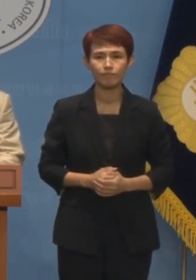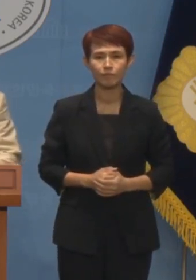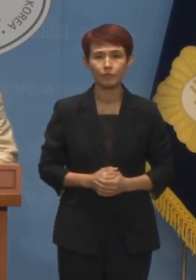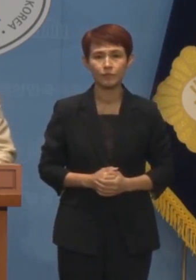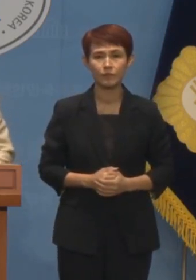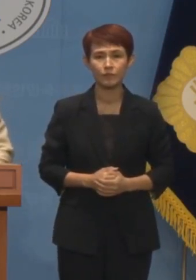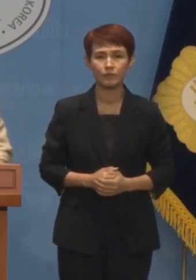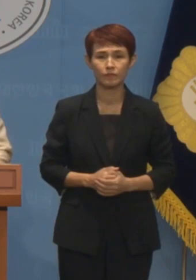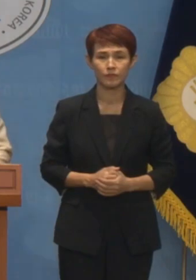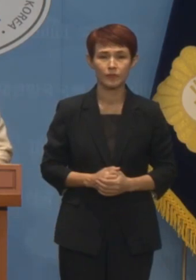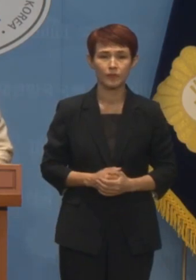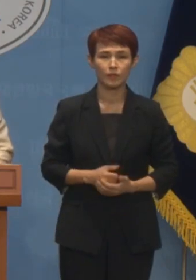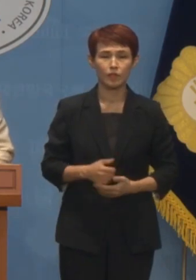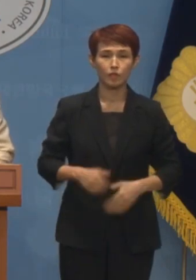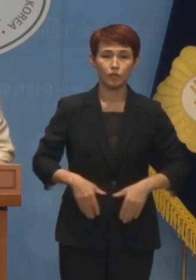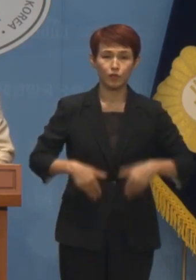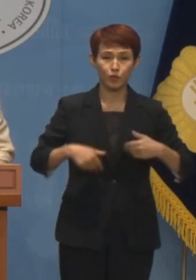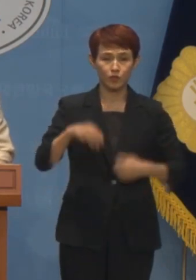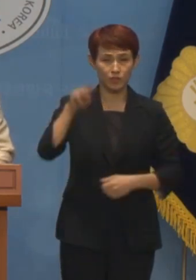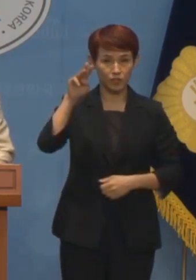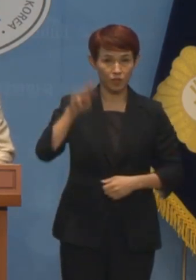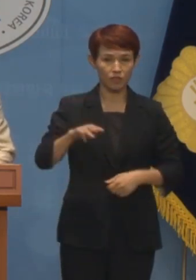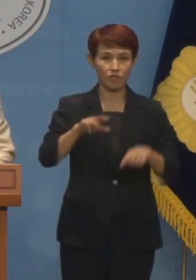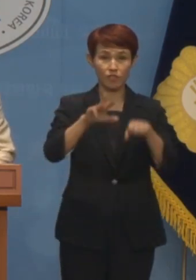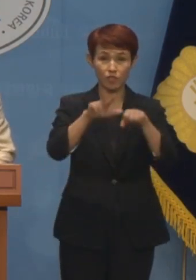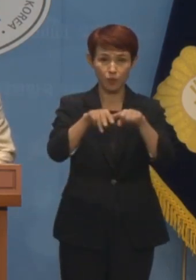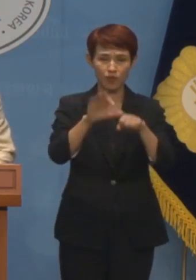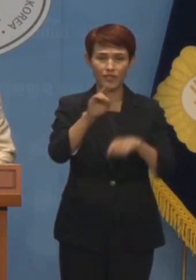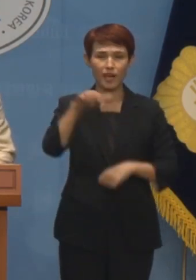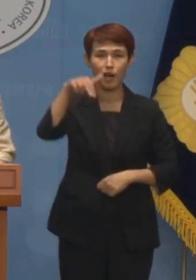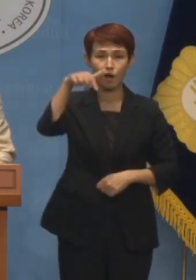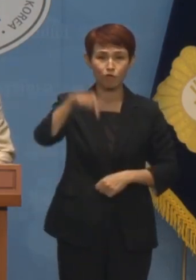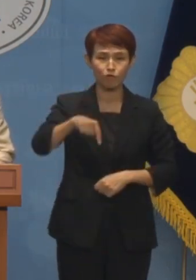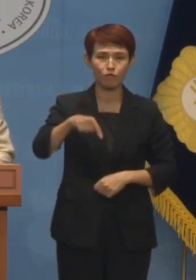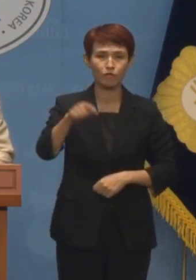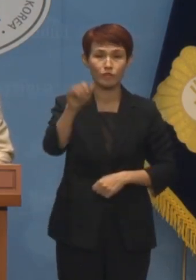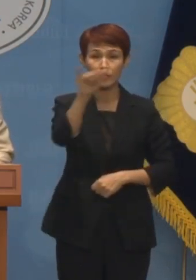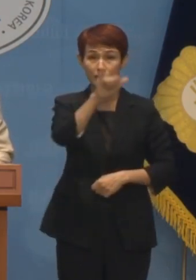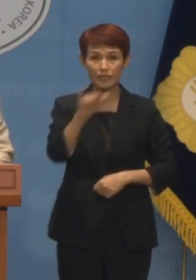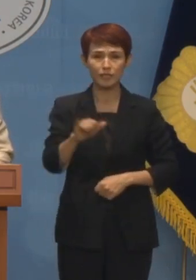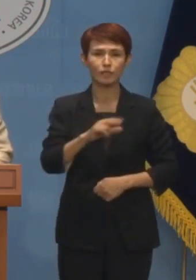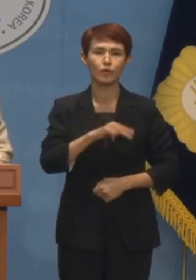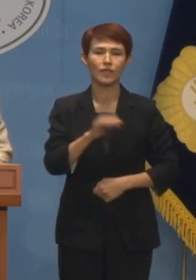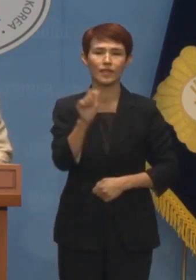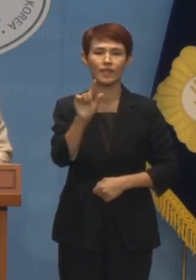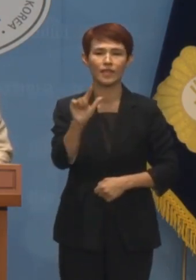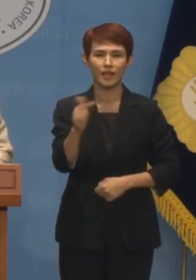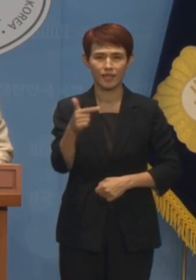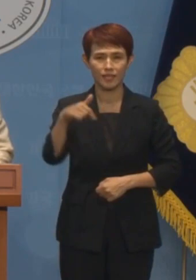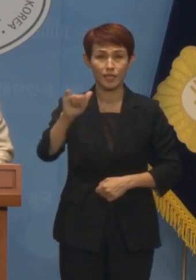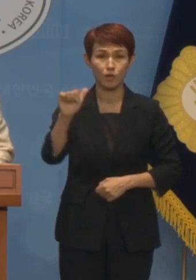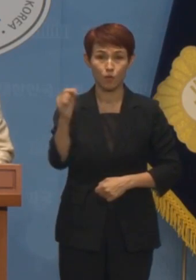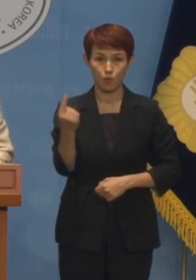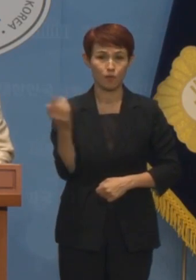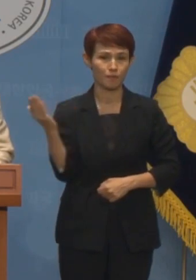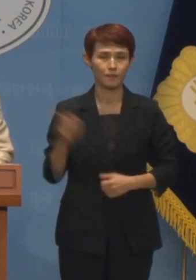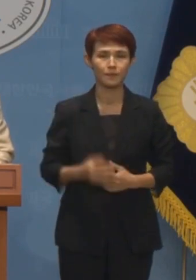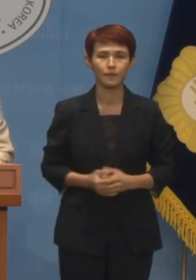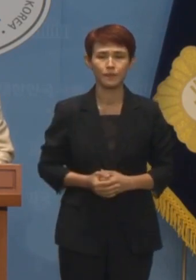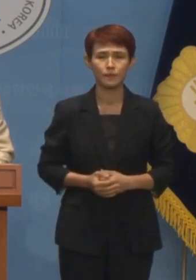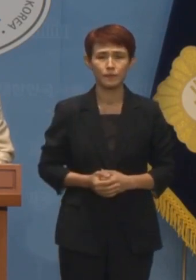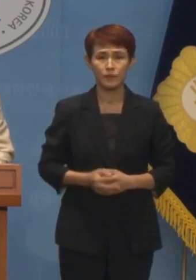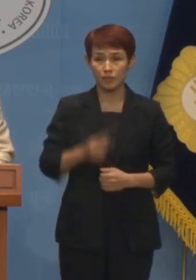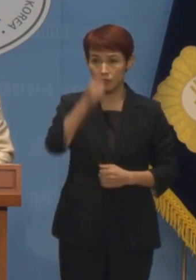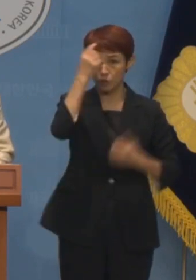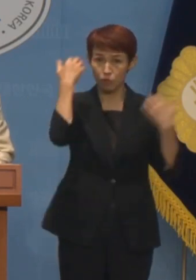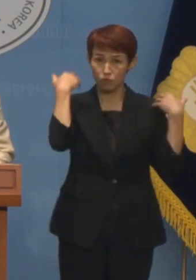저는 춘천, 철원, 화천, 양구, 을 지역구의 국회의원 한교입니다. 최근